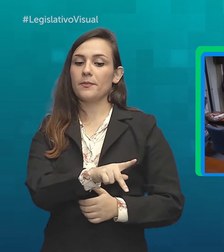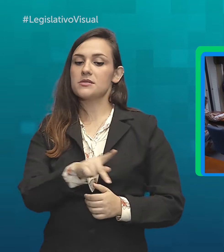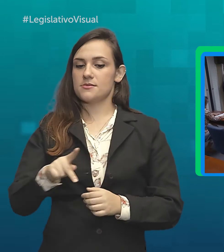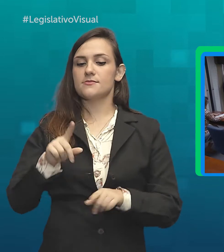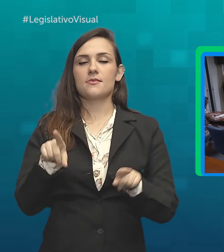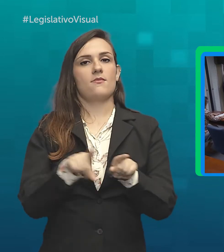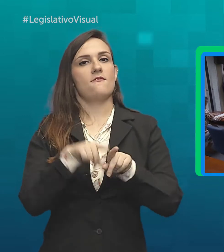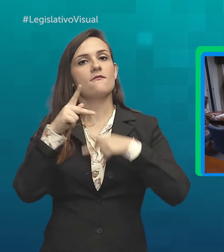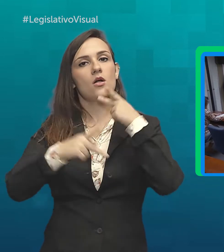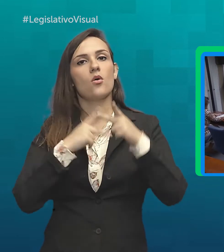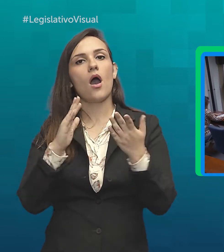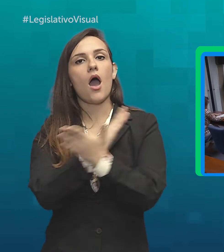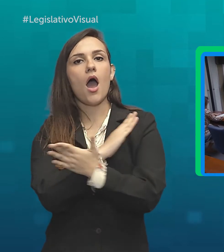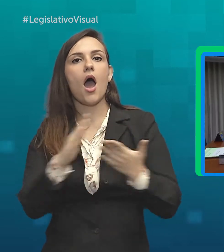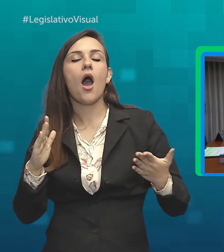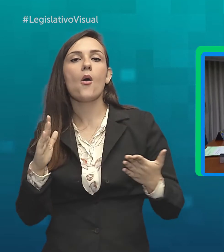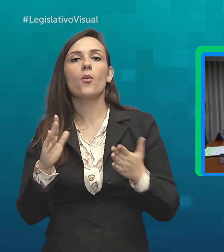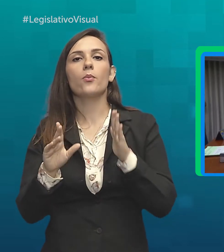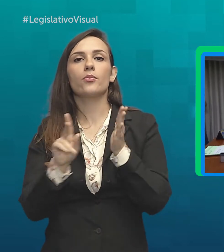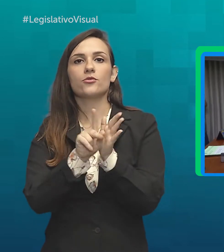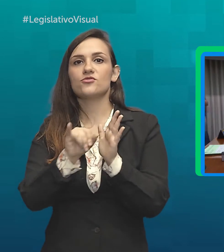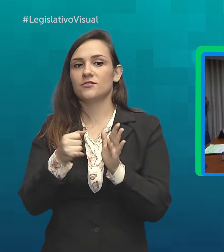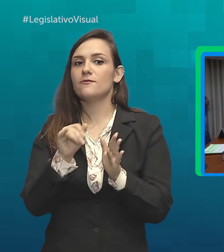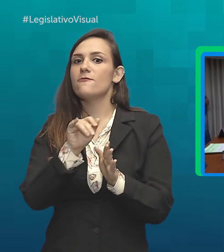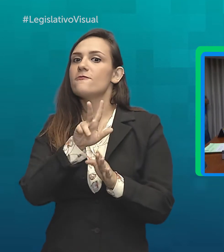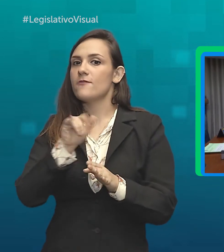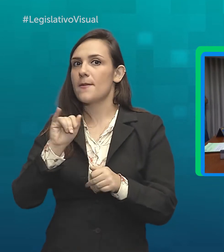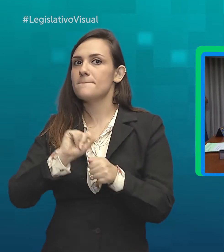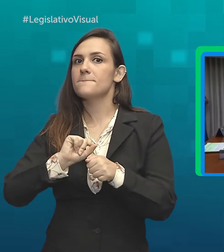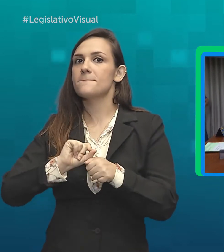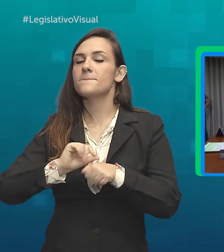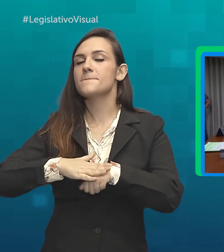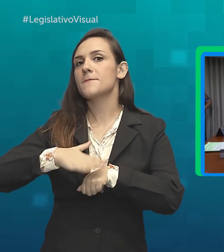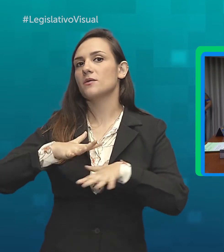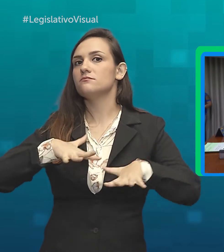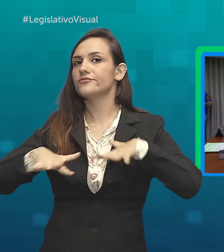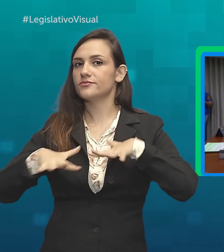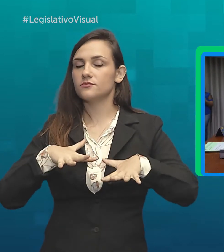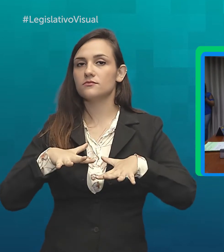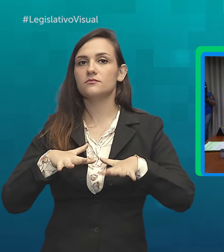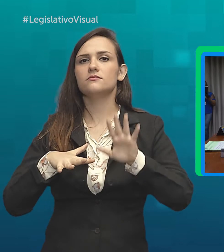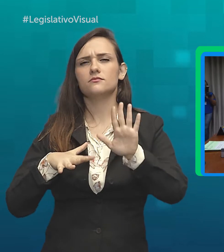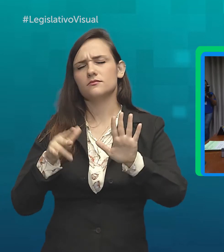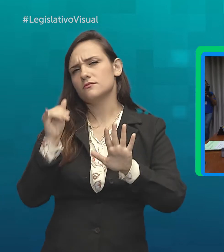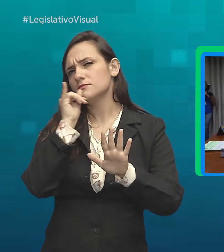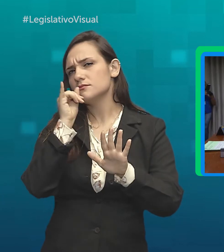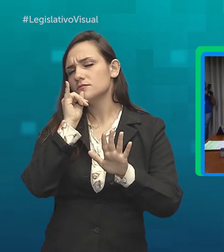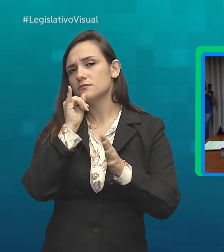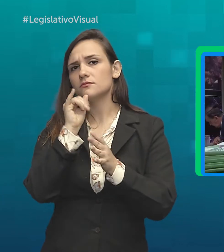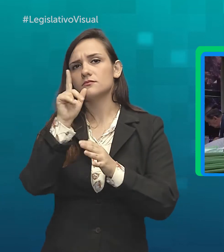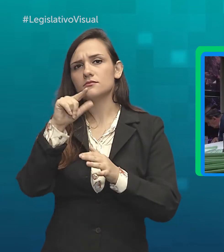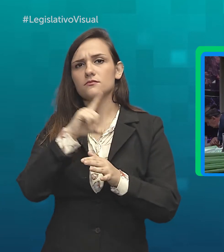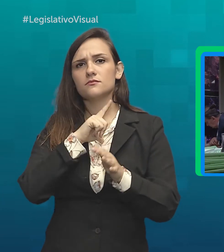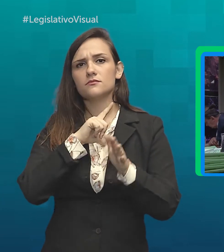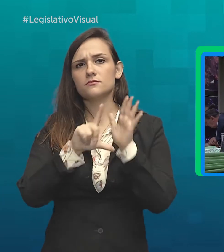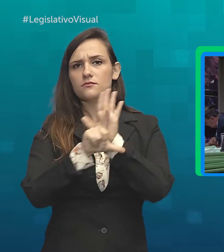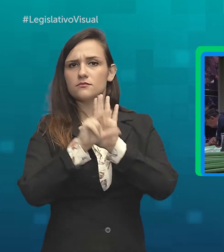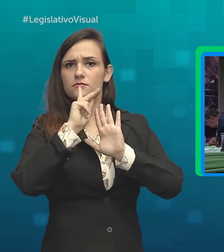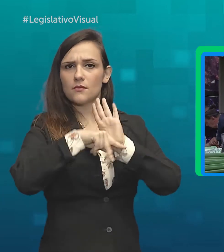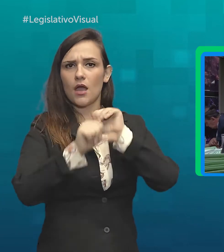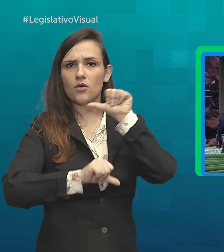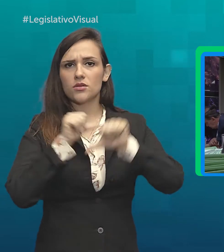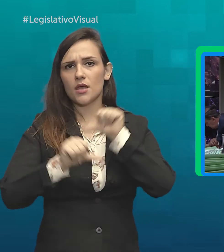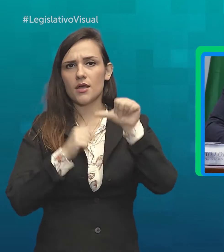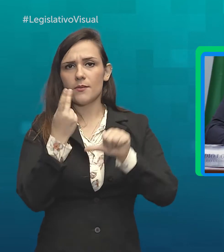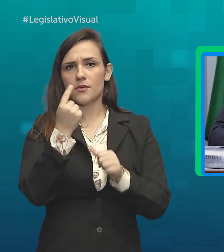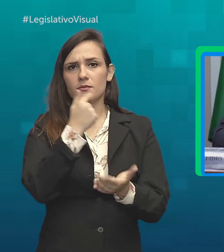O presidente também pontuou os projetos que devem movimentar as reuniões da comissão durante este ano, entre eles